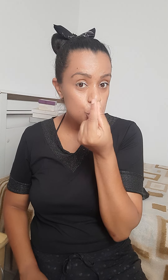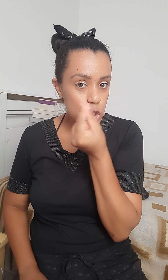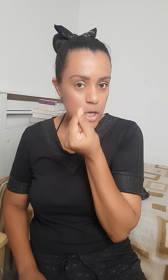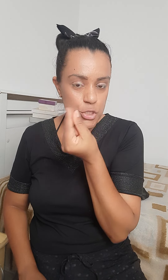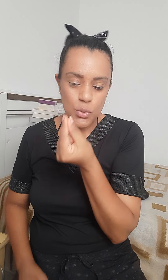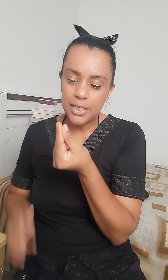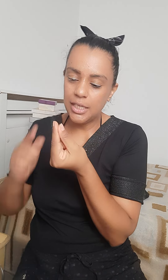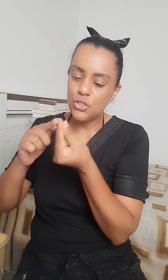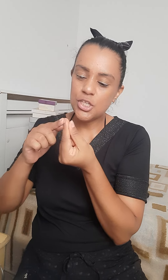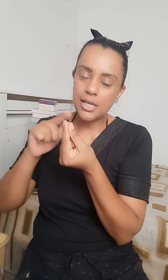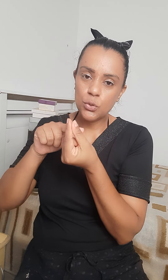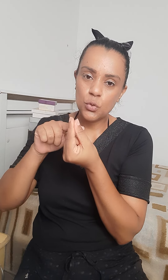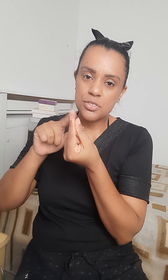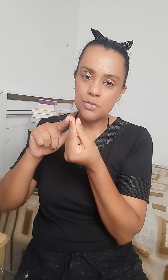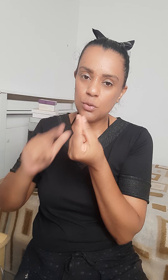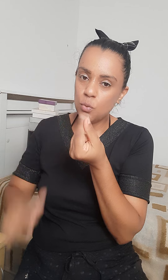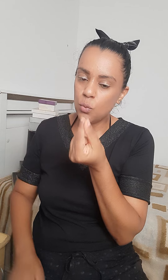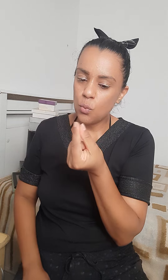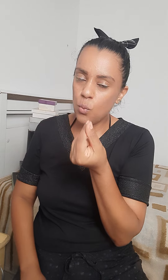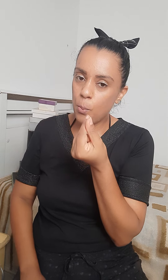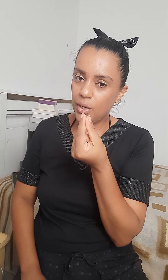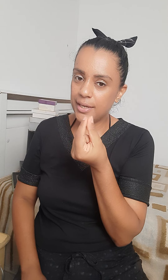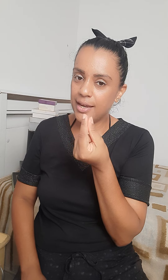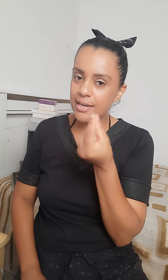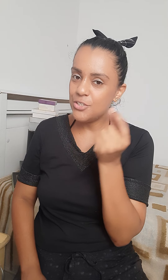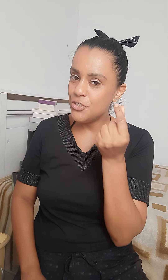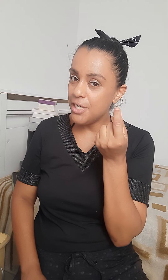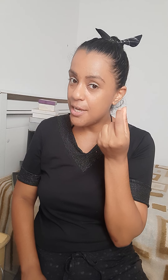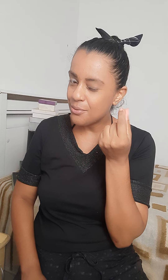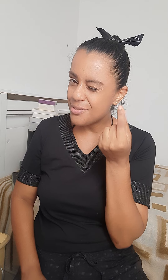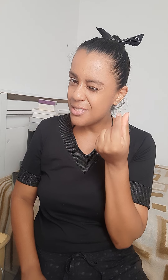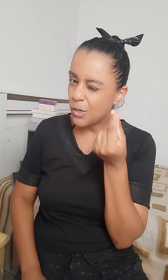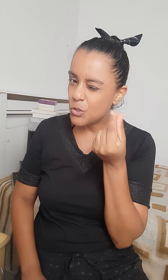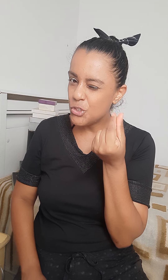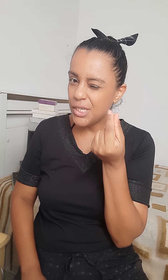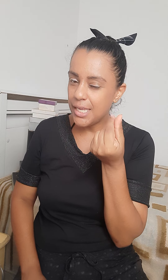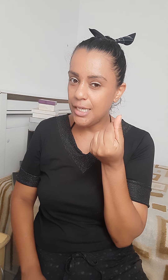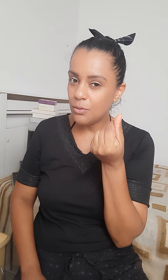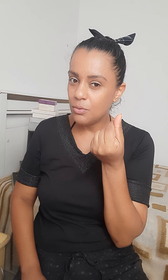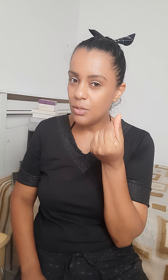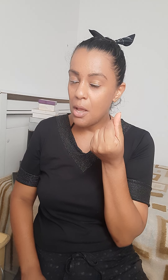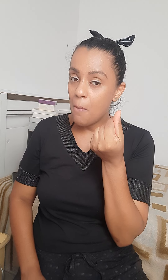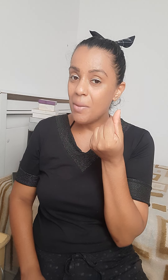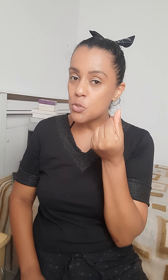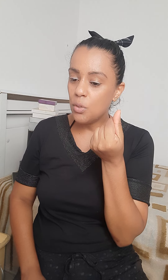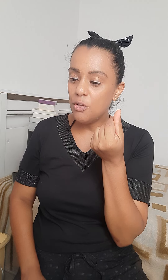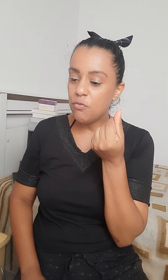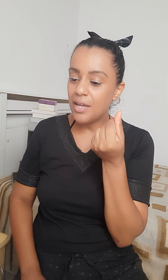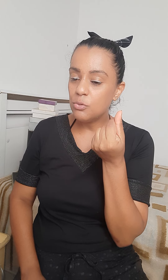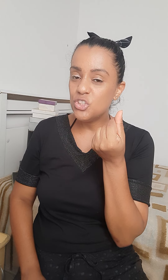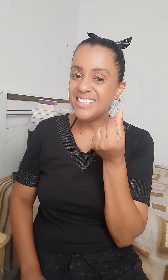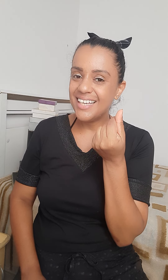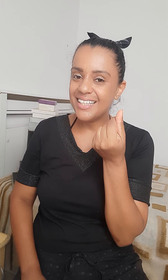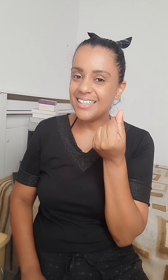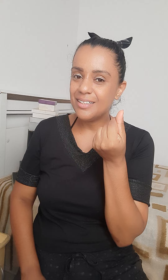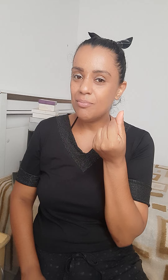Só isso aqui, indicador, esfregou com um polegar, é dinheiro, sinal de dinheirinho. Mas quando eu falo de nada,